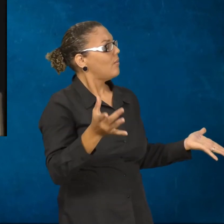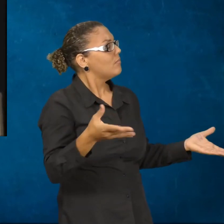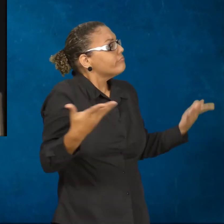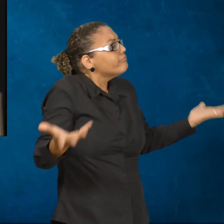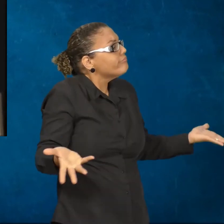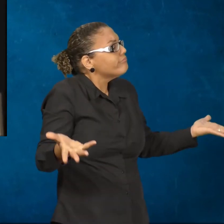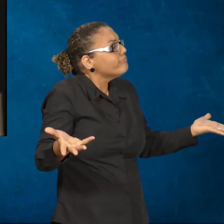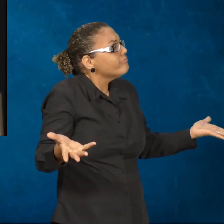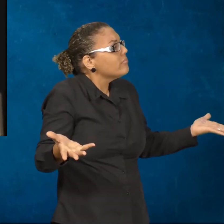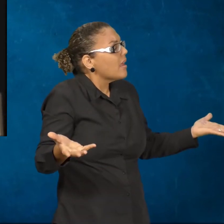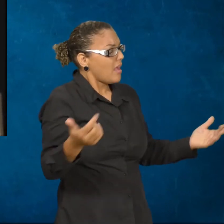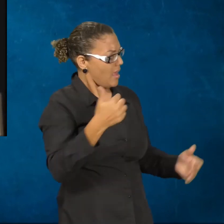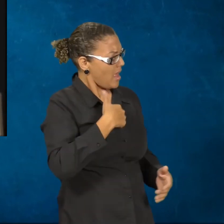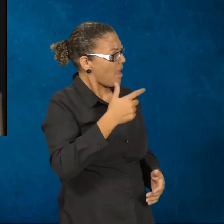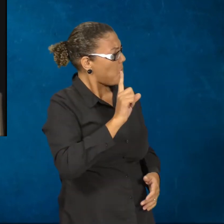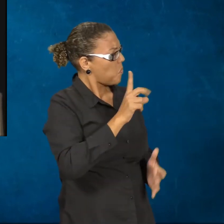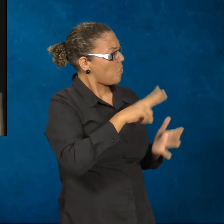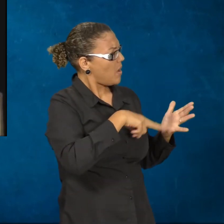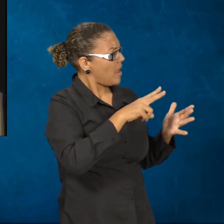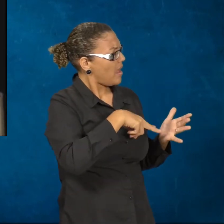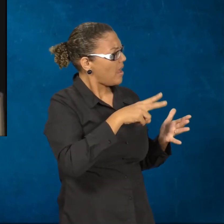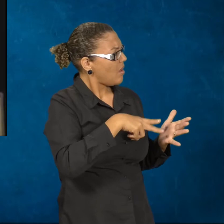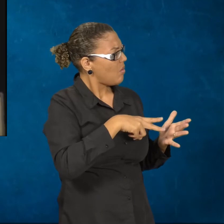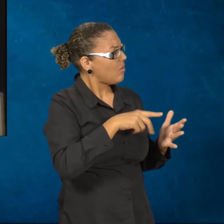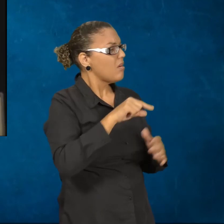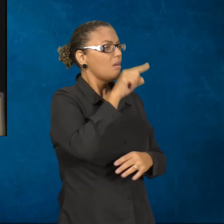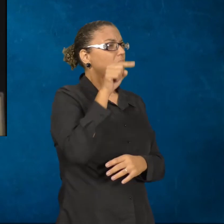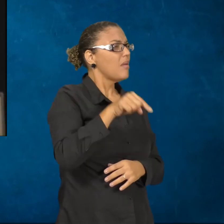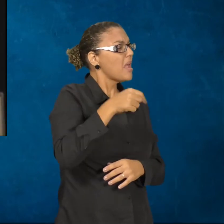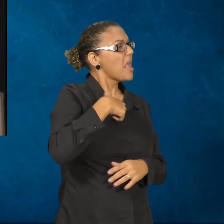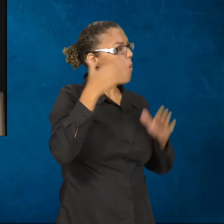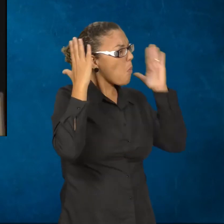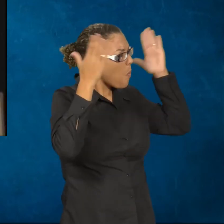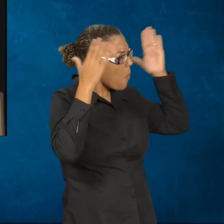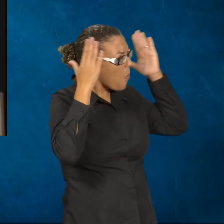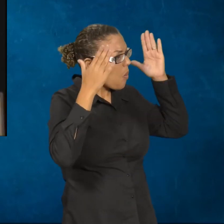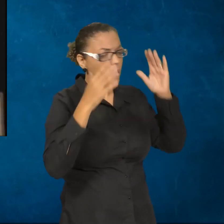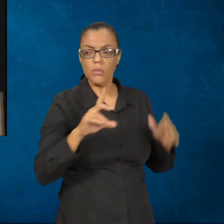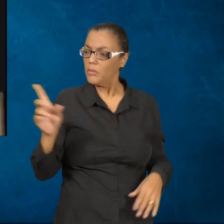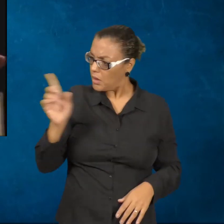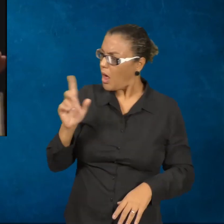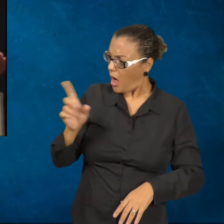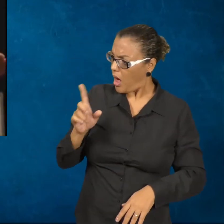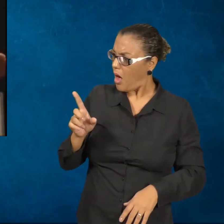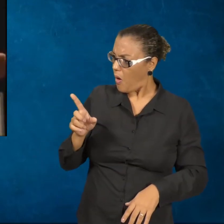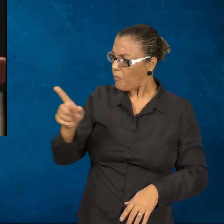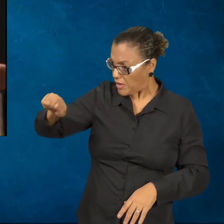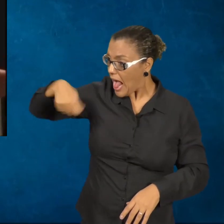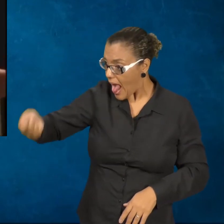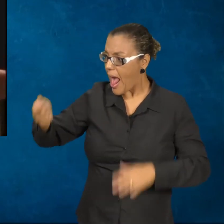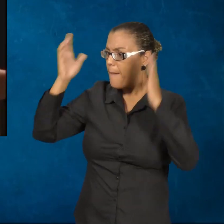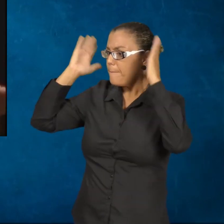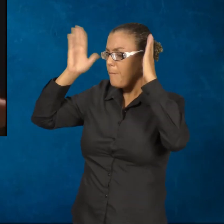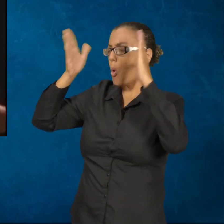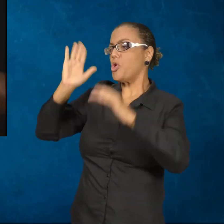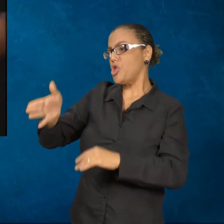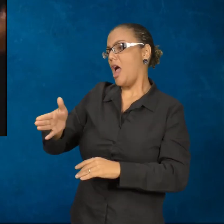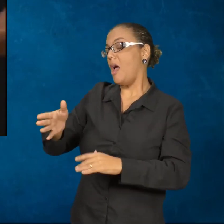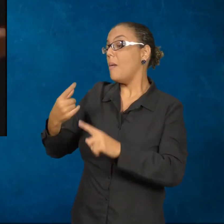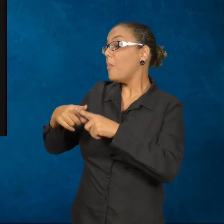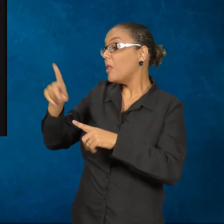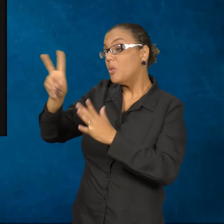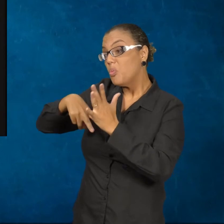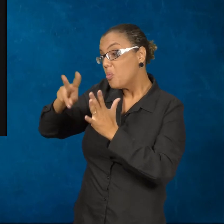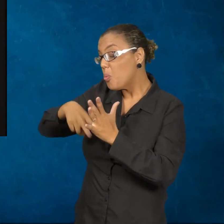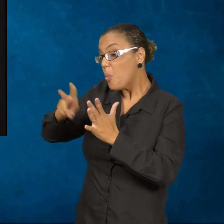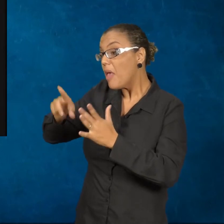muito. Ô, pai, sou eu que não leio? Será que eu vou ficar burro? Falei, não, meu filho, você já é. Você não vai ficar. Porque